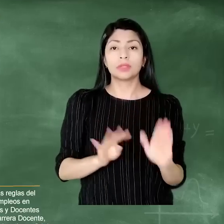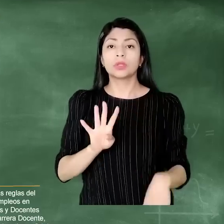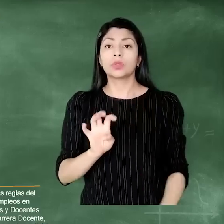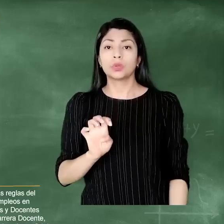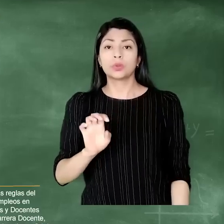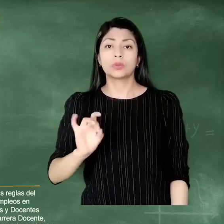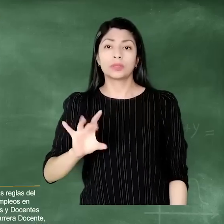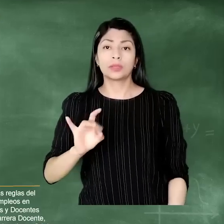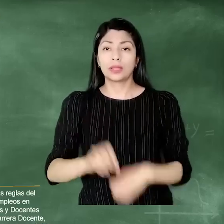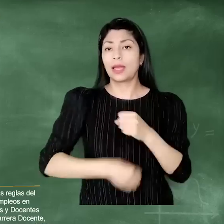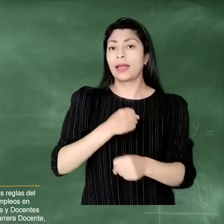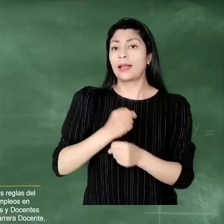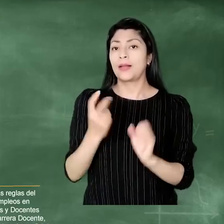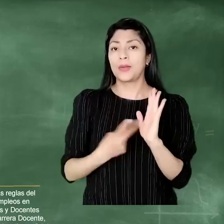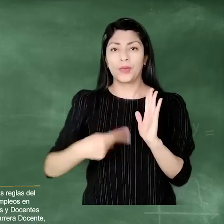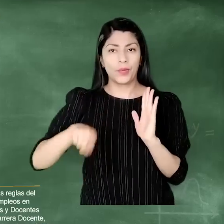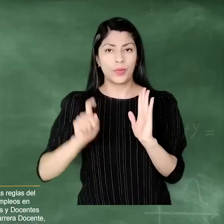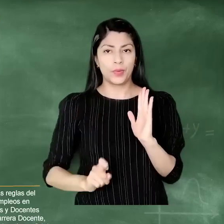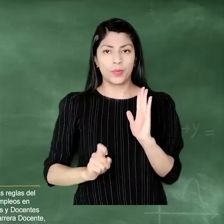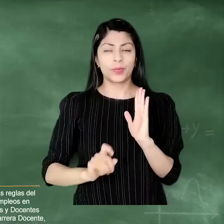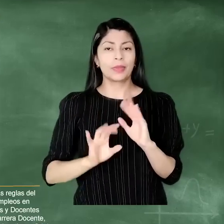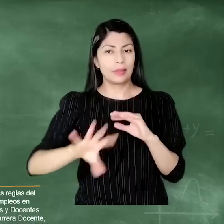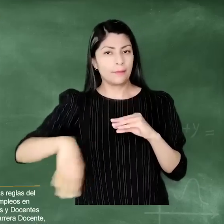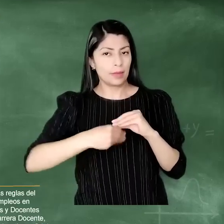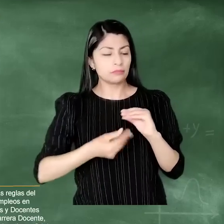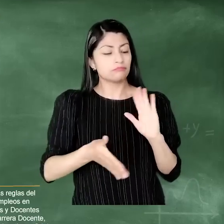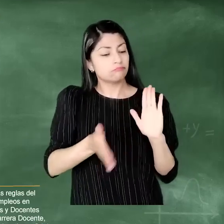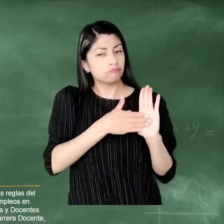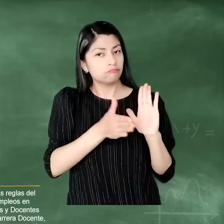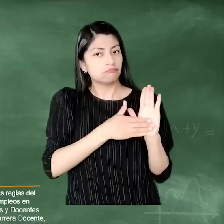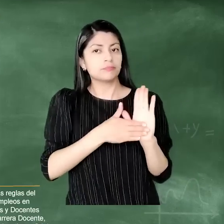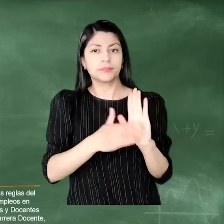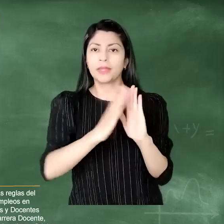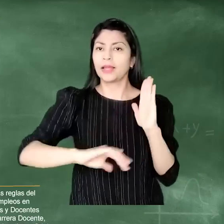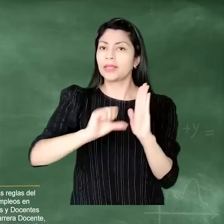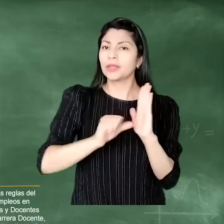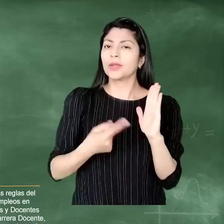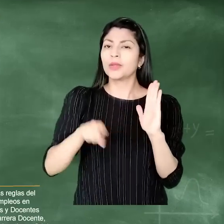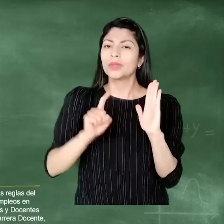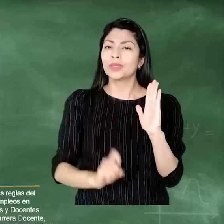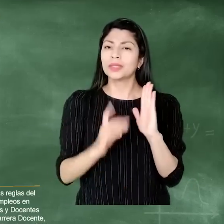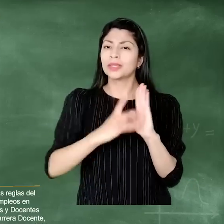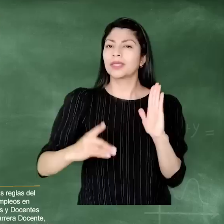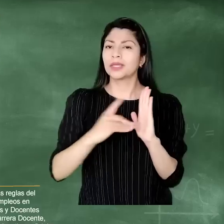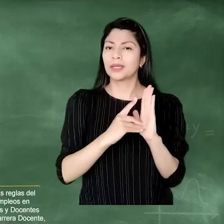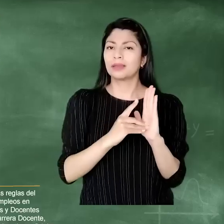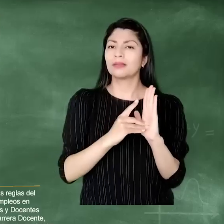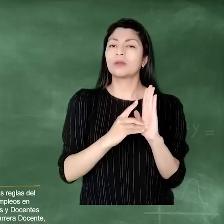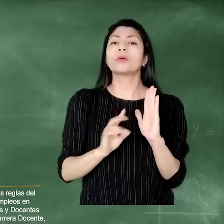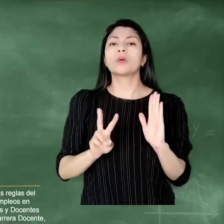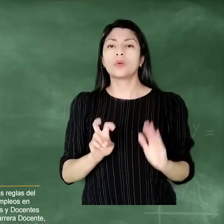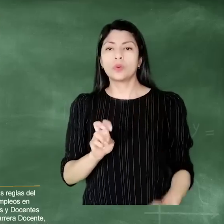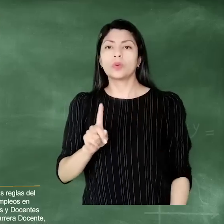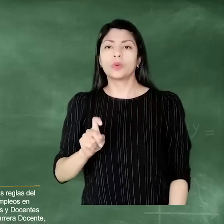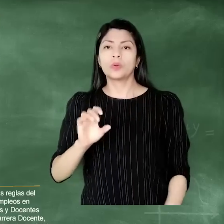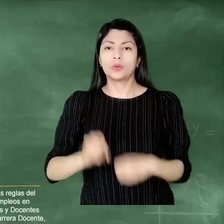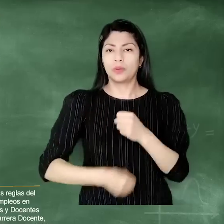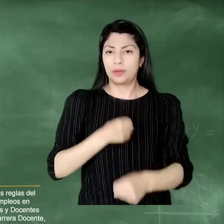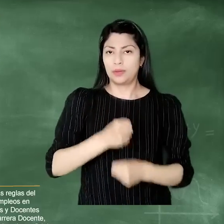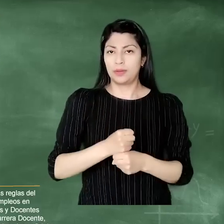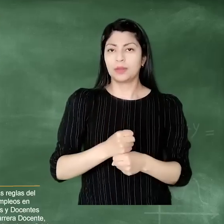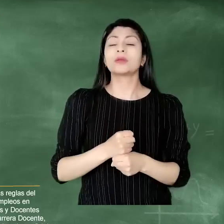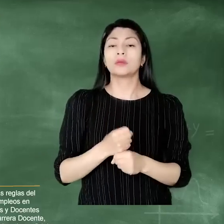Decreto Reglamentario 915 de 2016. En concordancia con el artículo 16 del Decreto